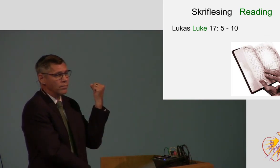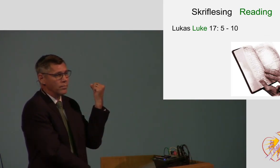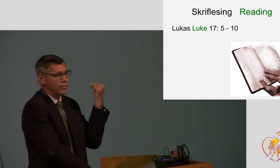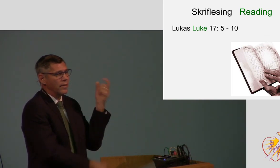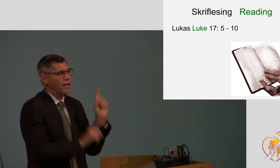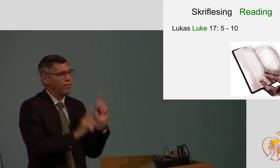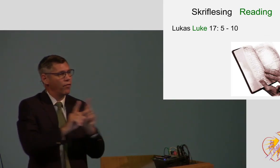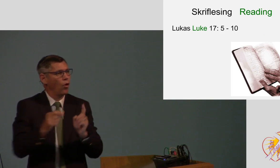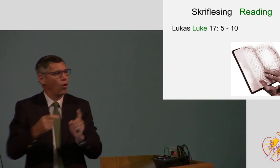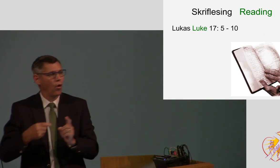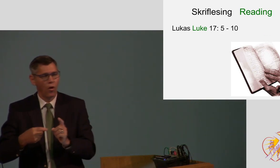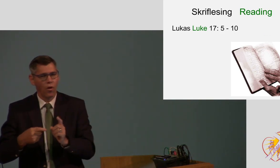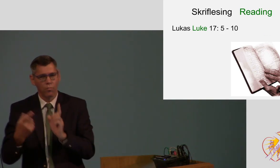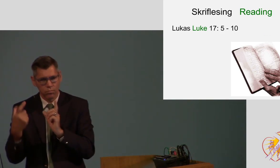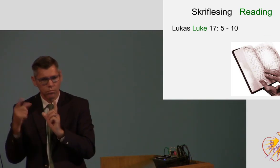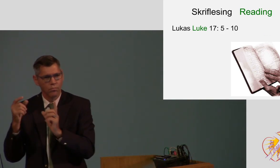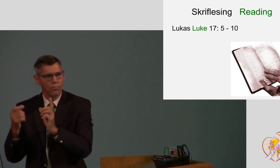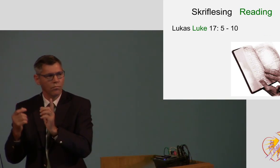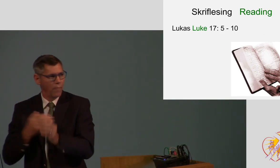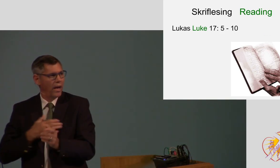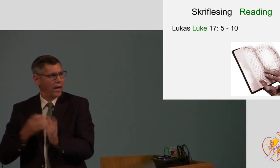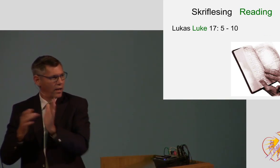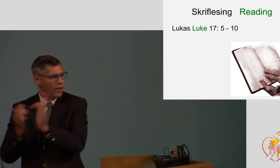en volg my, Jesus.